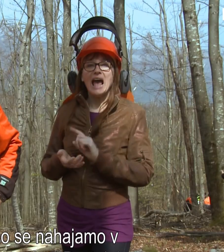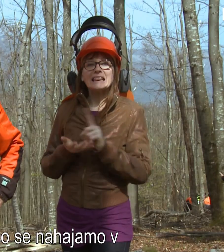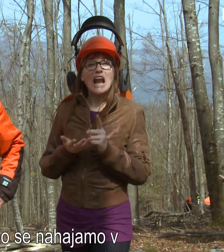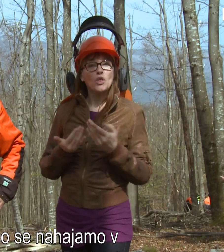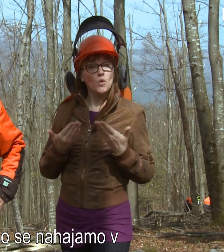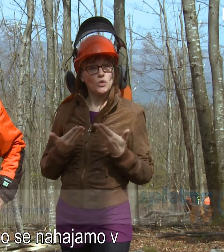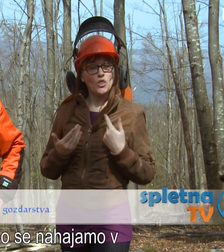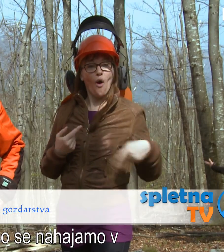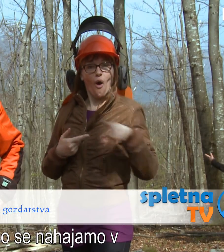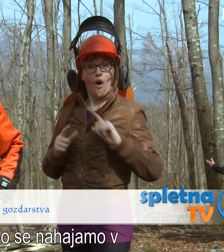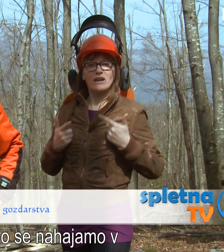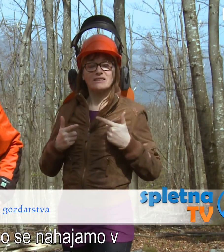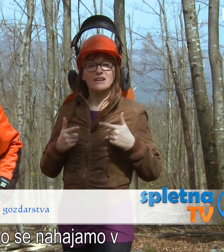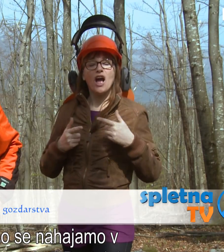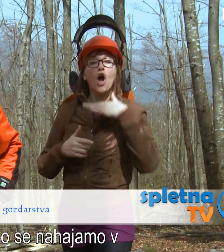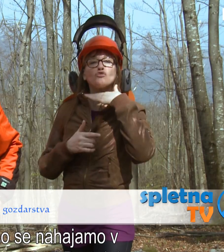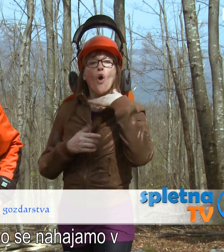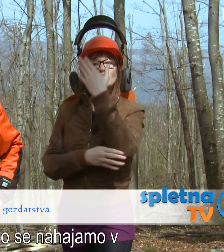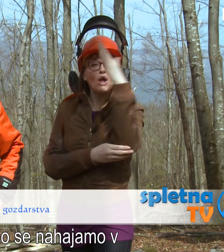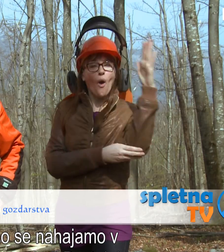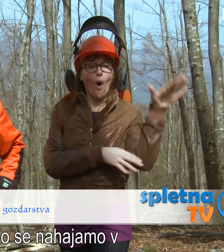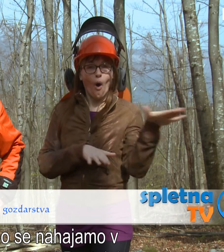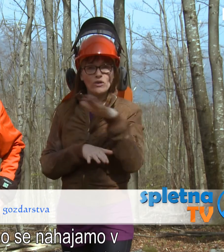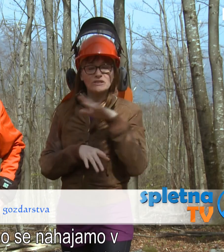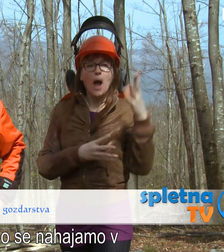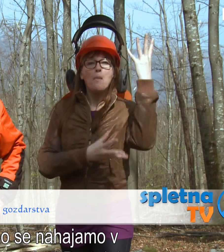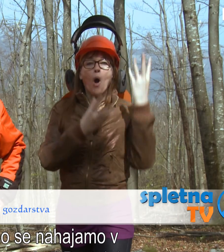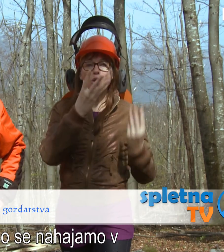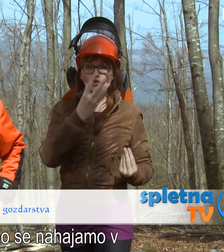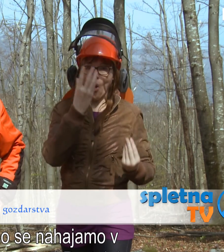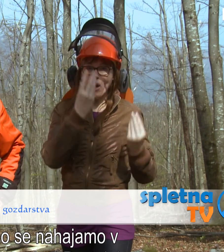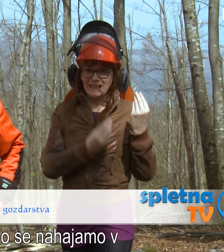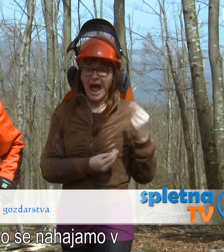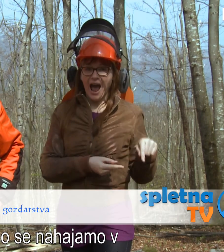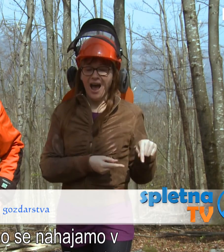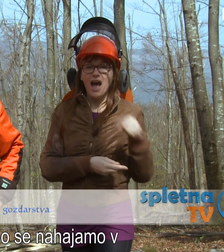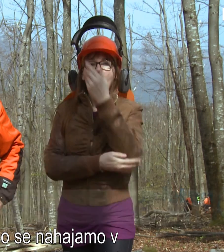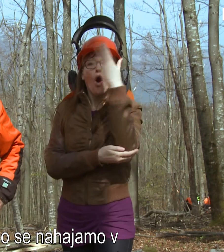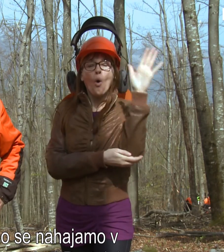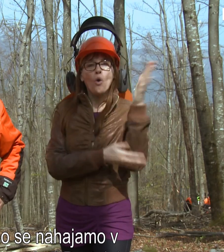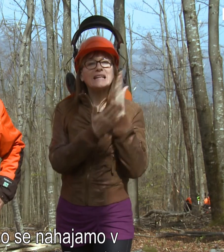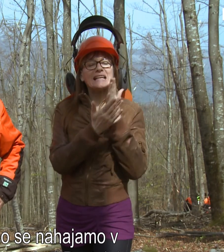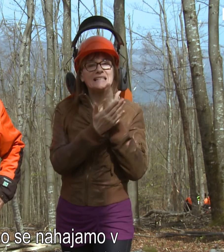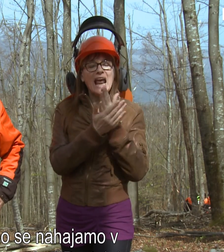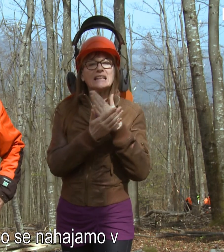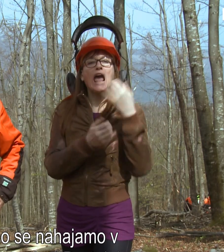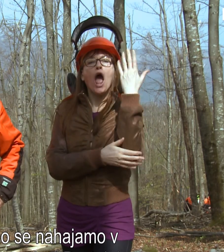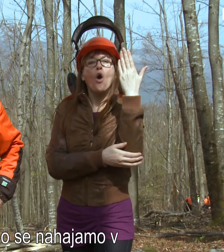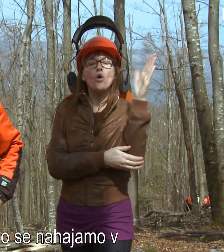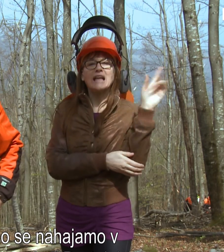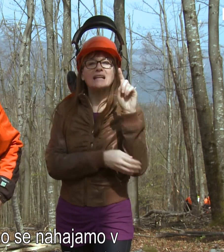Trenutno se nahajamo v šolskem gozdu, tukaj v Postojni, torej v gozdu Srednje gozdarske in lesarske šole.